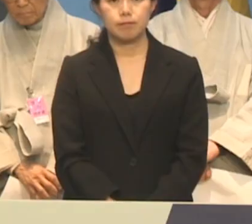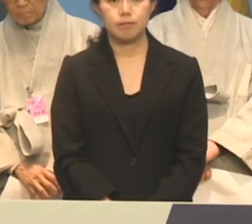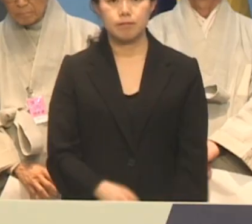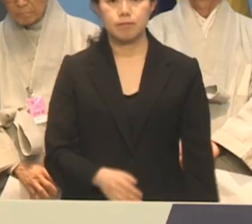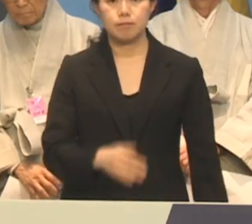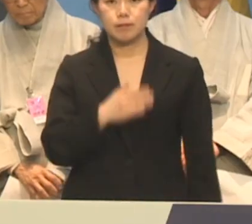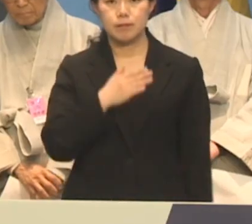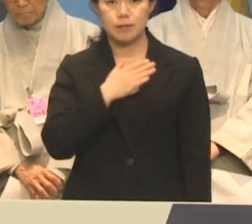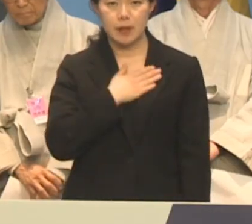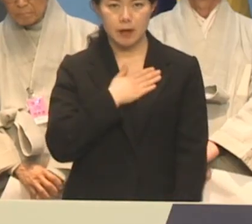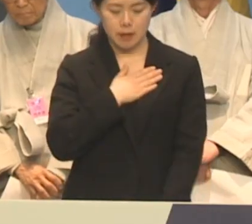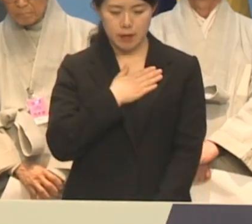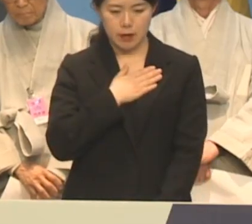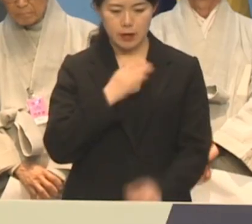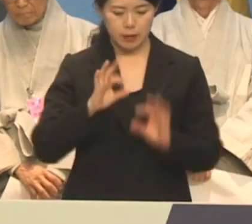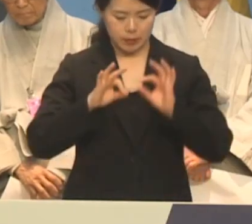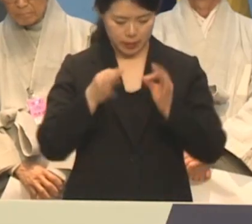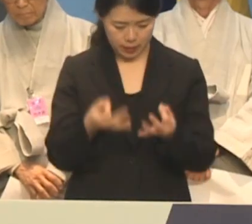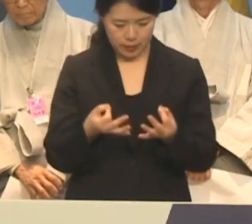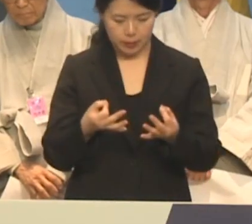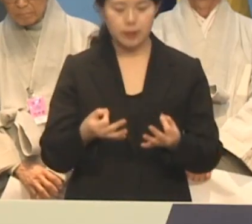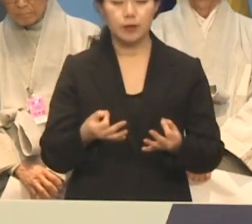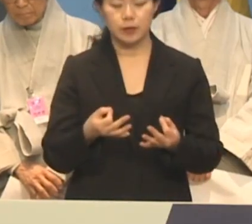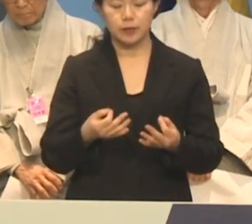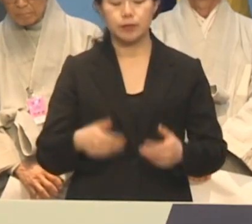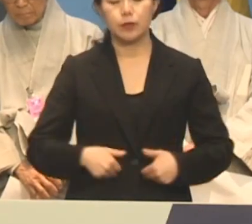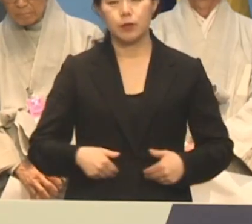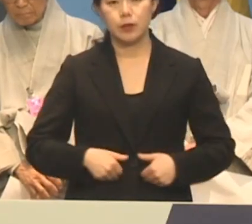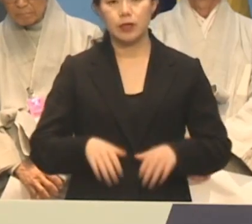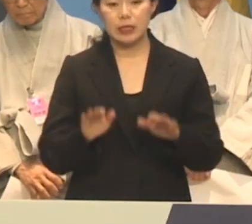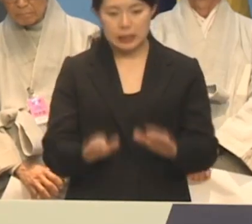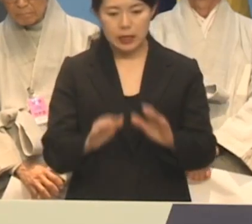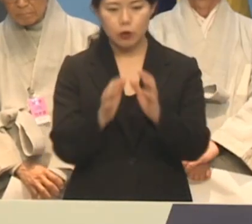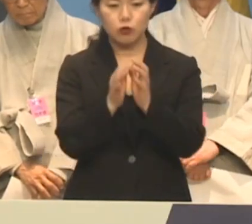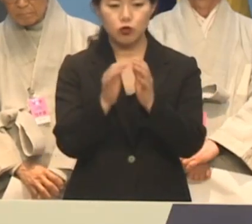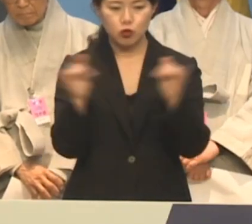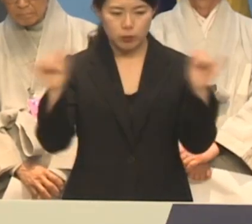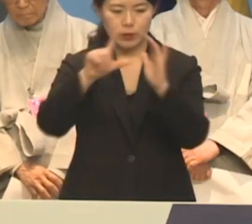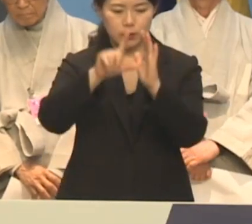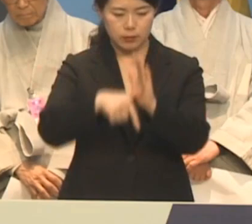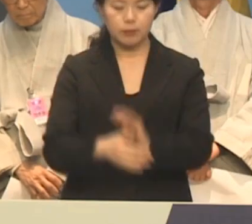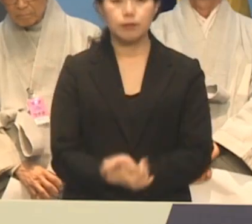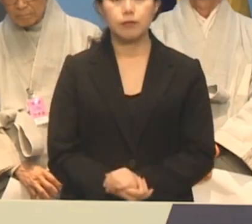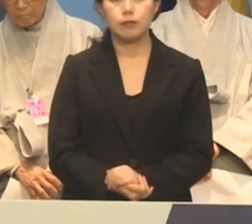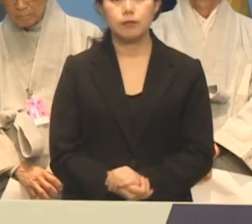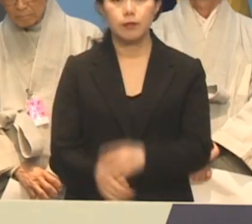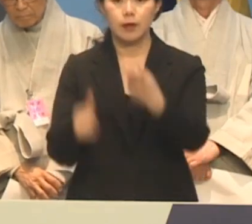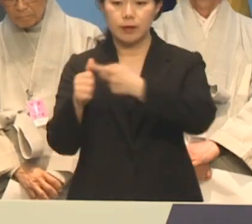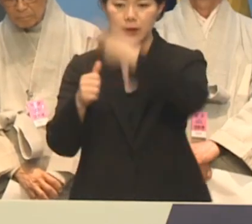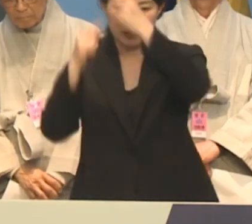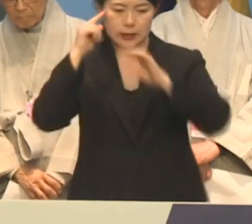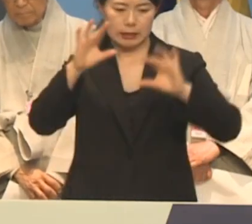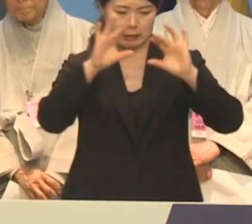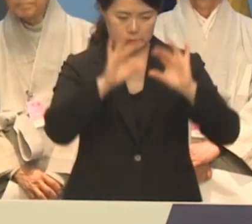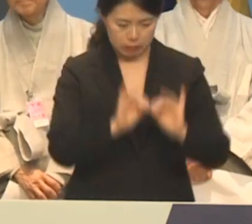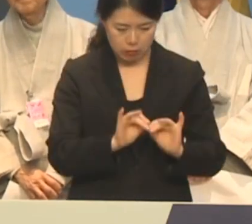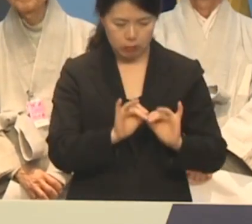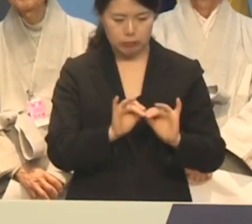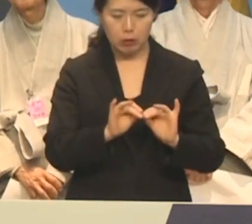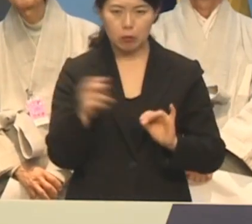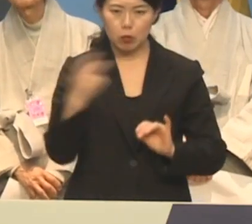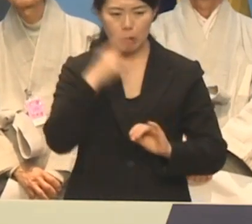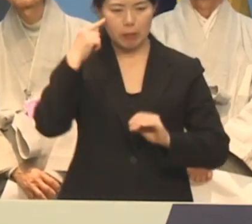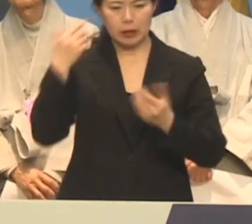복속하여 주시기를 바랍니다. 이제 국민의 시간입니다. 탄핵을 찬성했던지